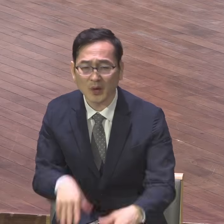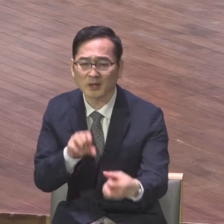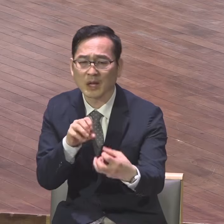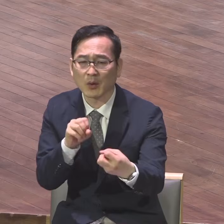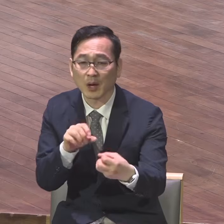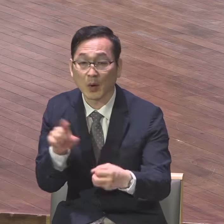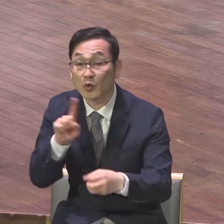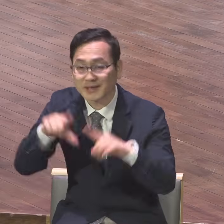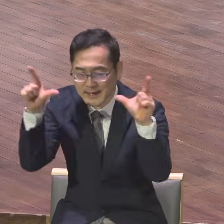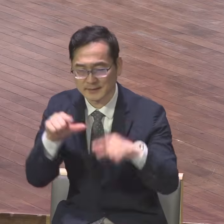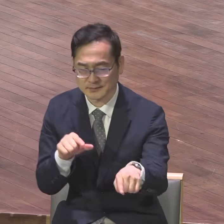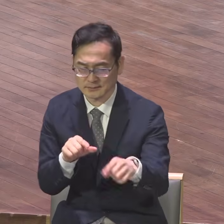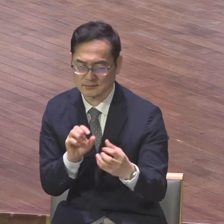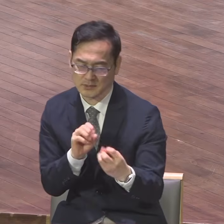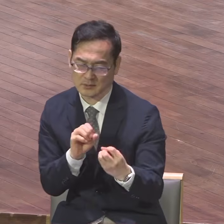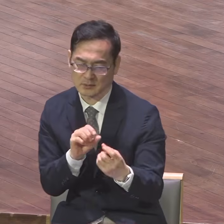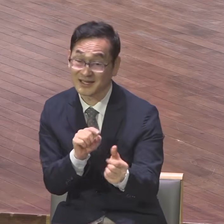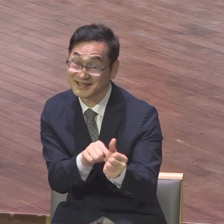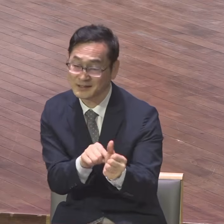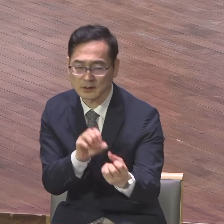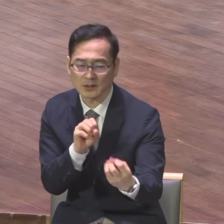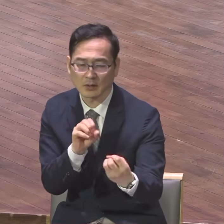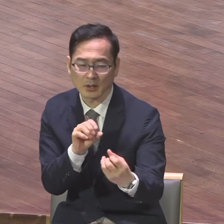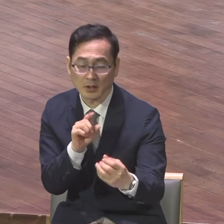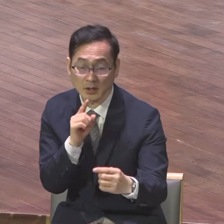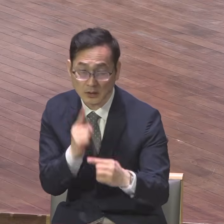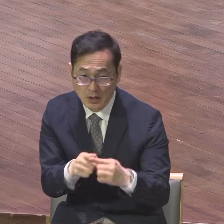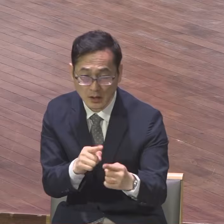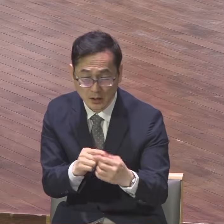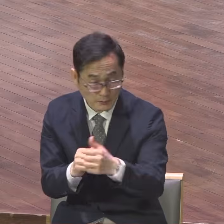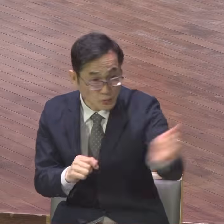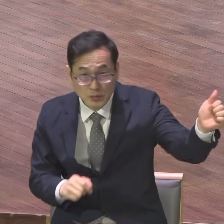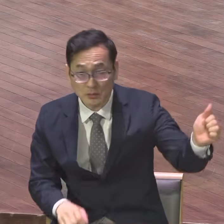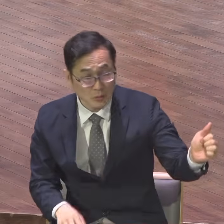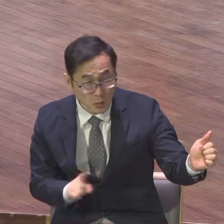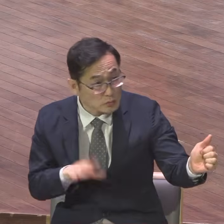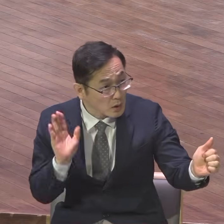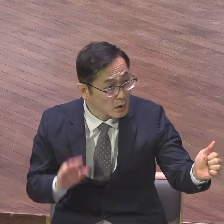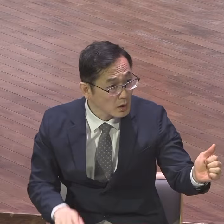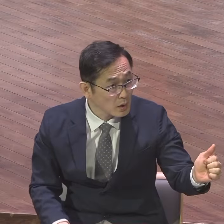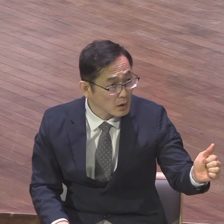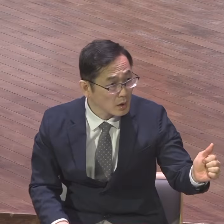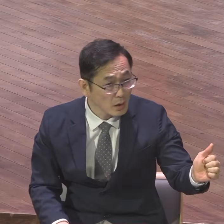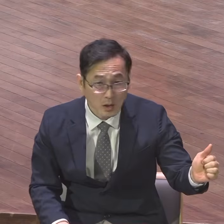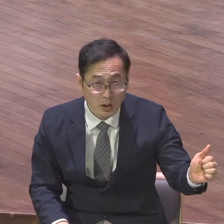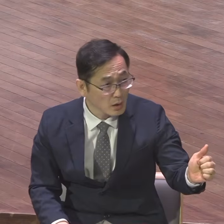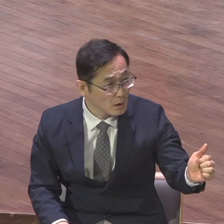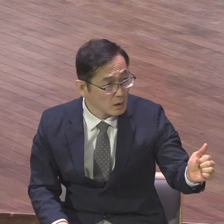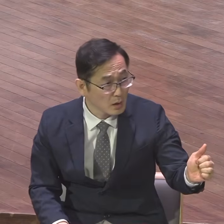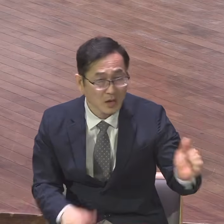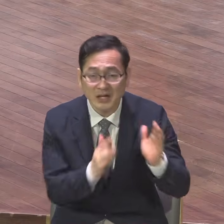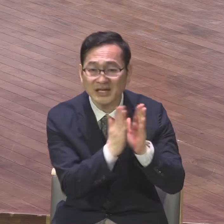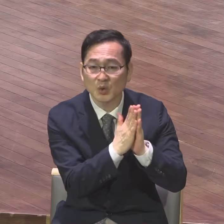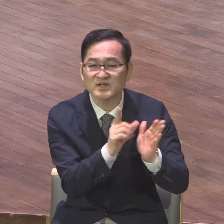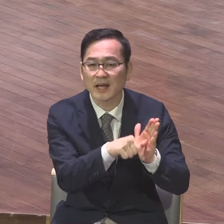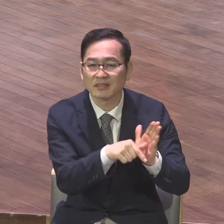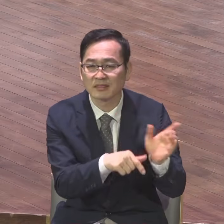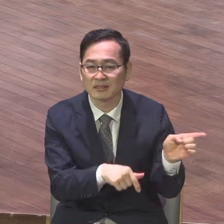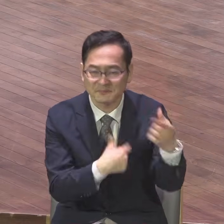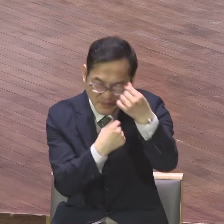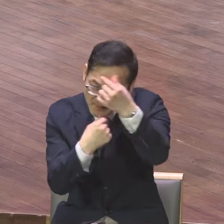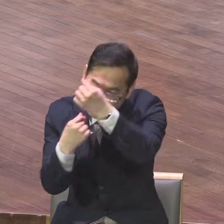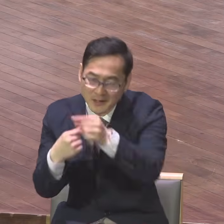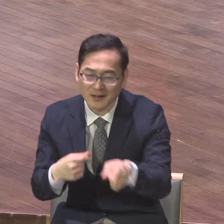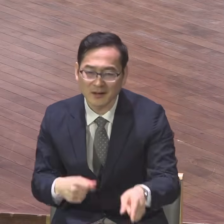거예요. 저 친구 저 왜 여시니까 그게 아니고 기도 시간이에요. 무슬림인 줄 몰랐어요. 나는 기도 시간 된다고